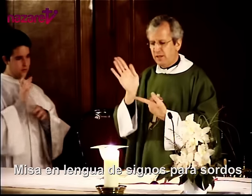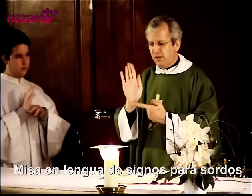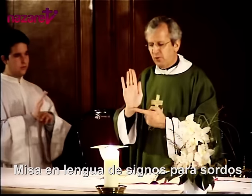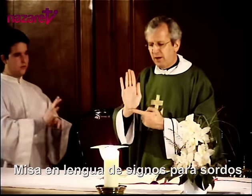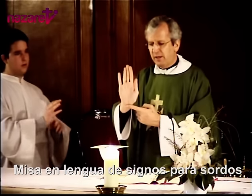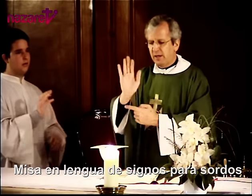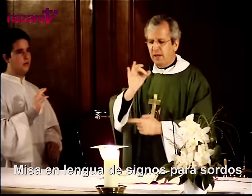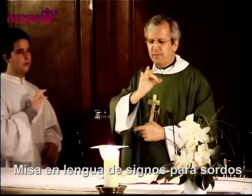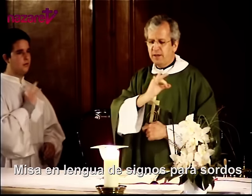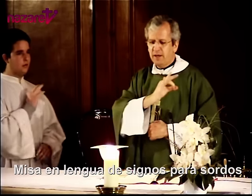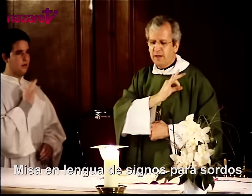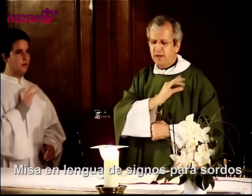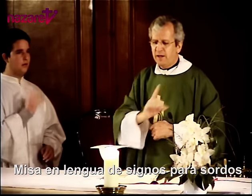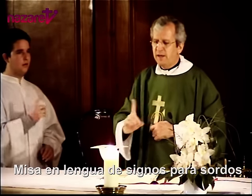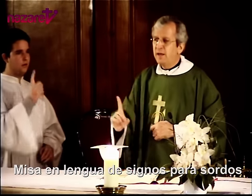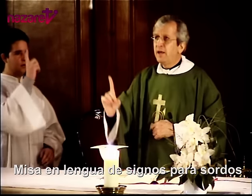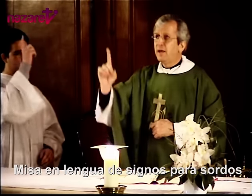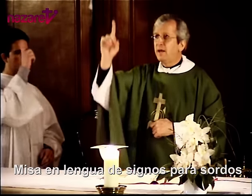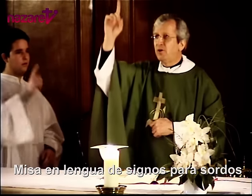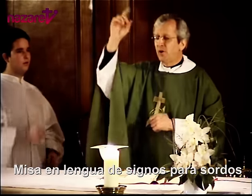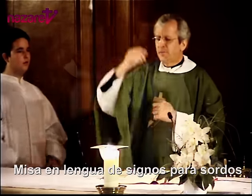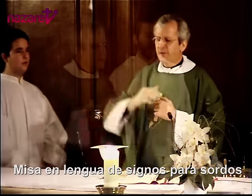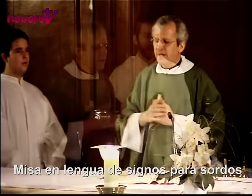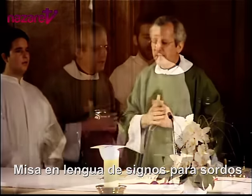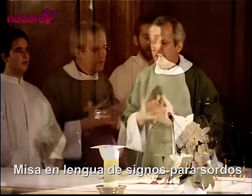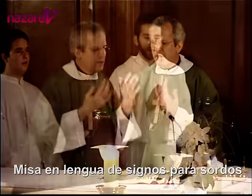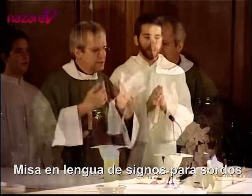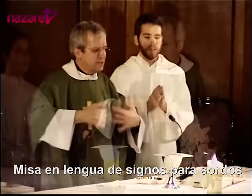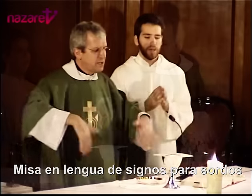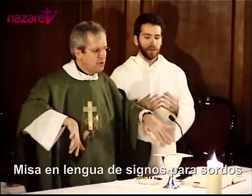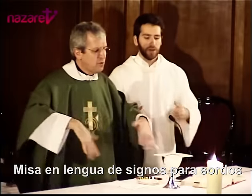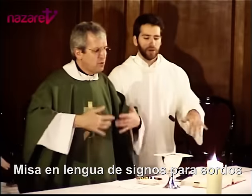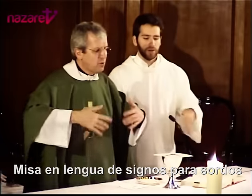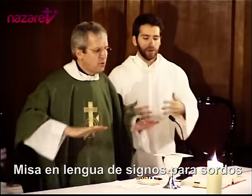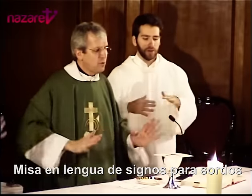bendito el que viene en nombre del Señor.